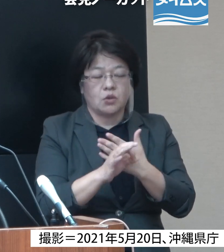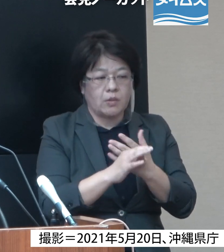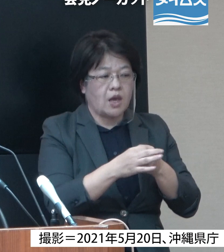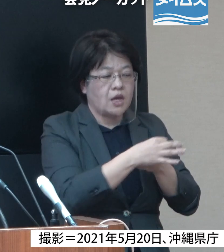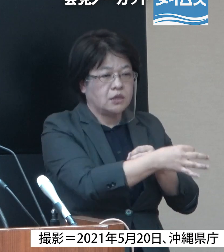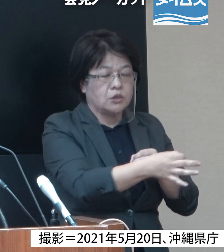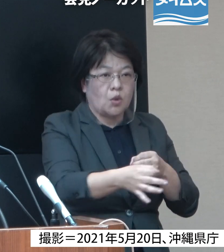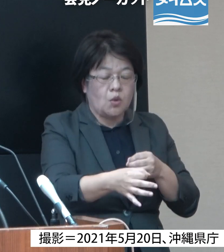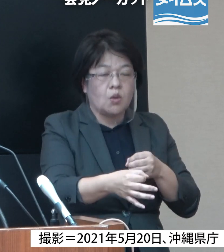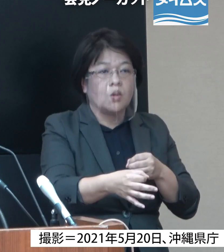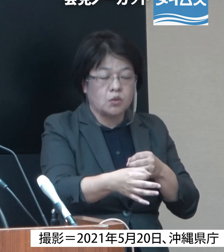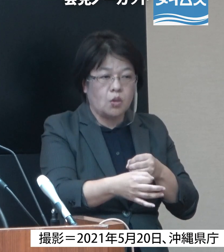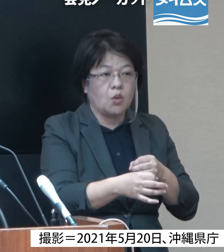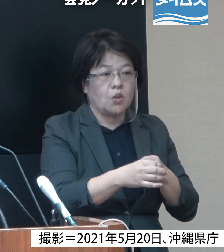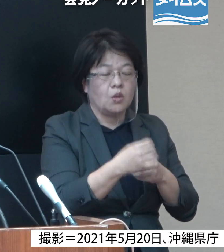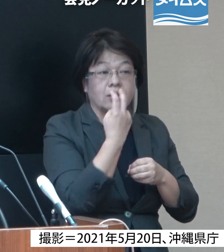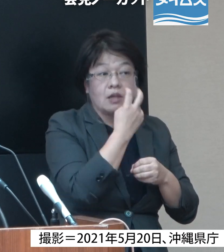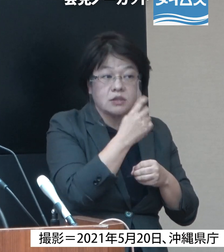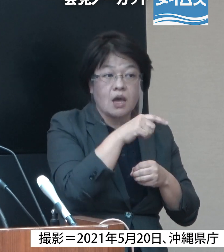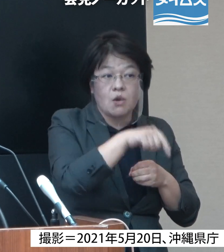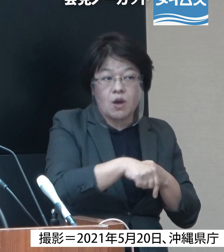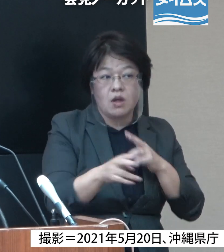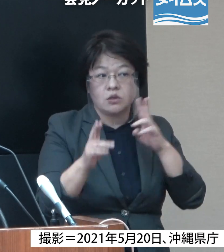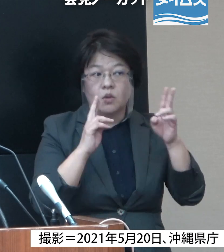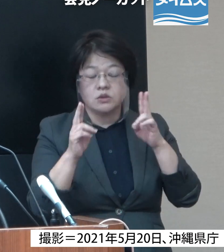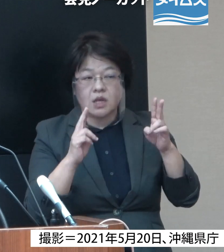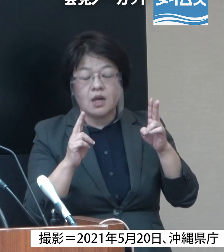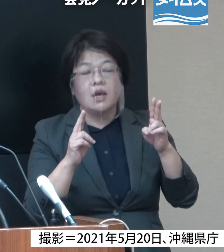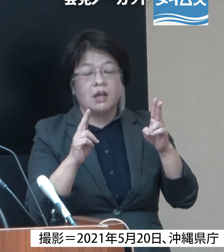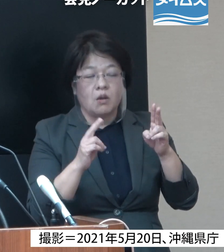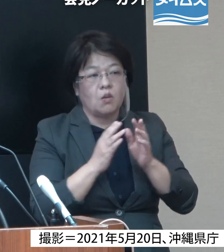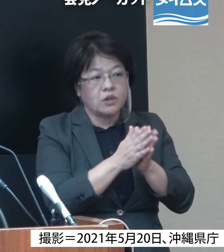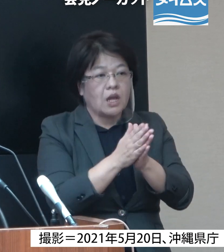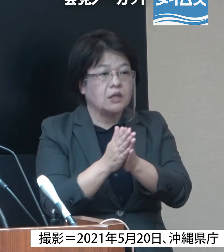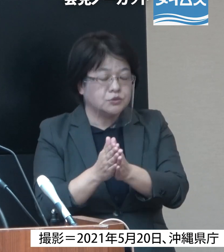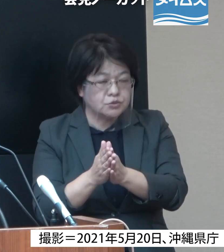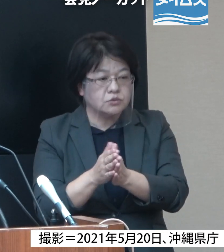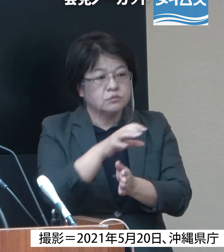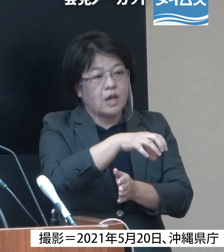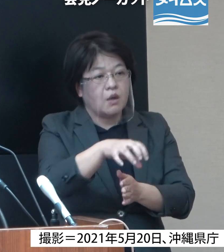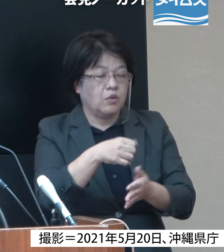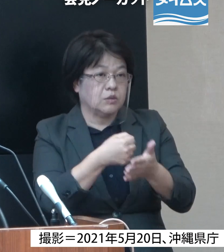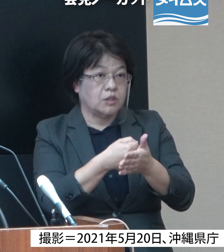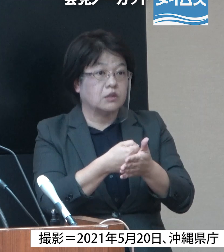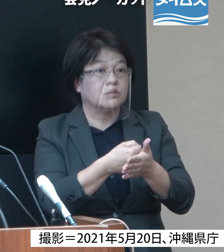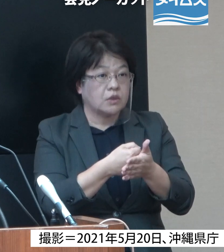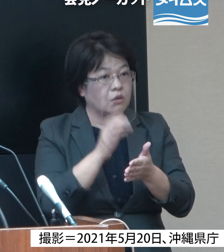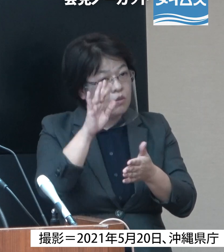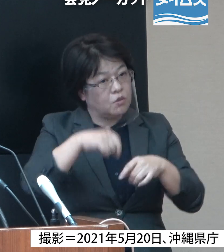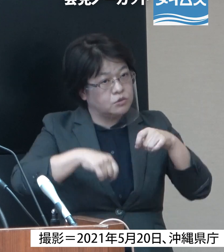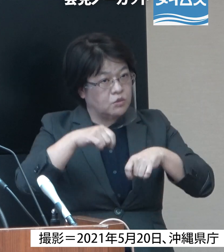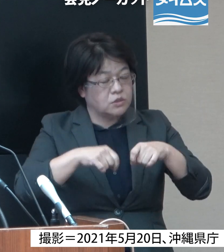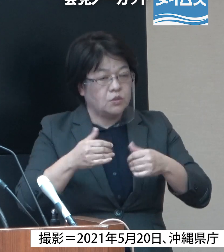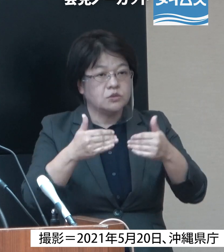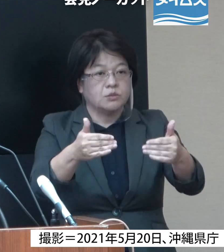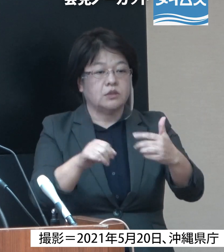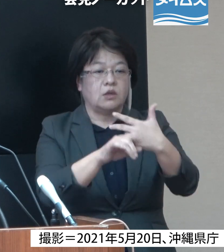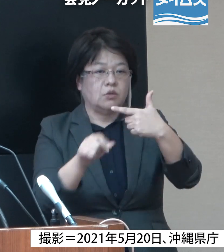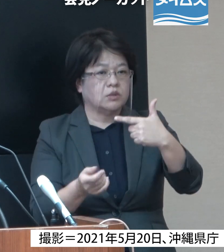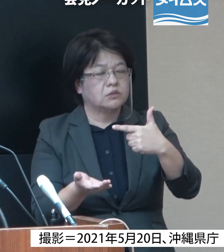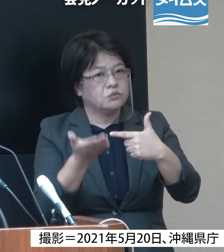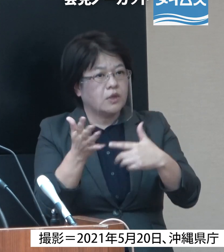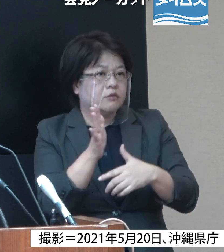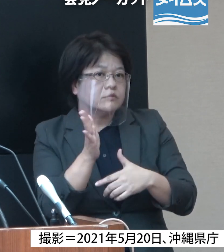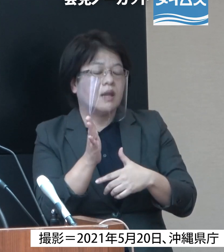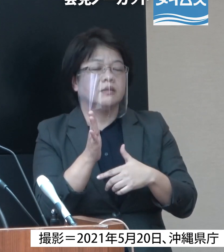における PCR 検査については業者の選定が決定いたしましたので、今後必要な調整を進め、6月上旬を